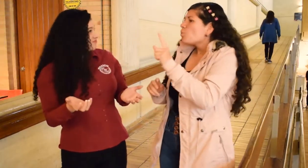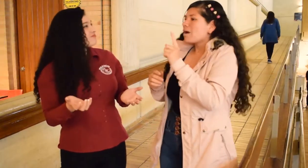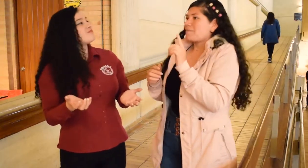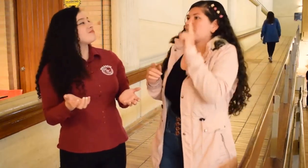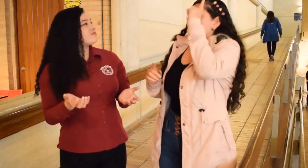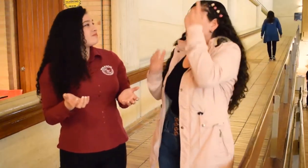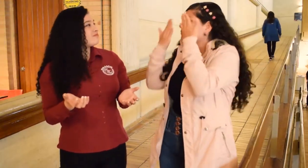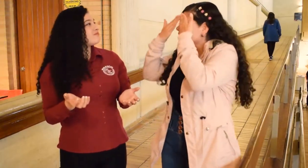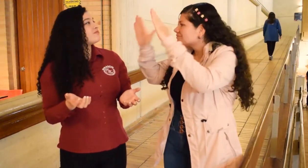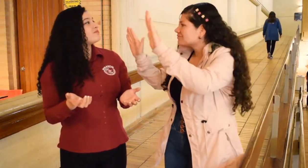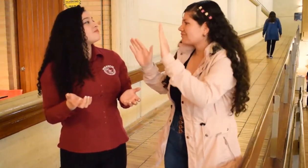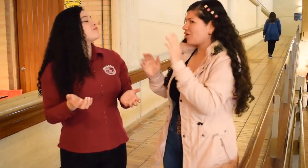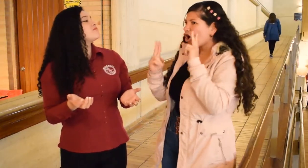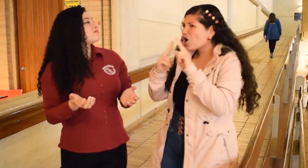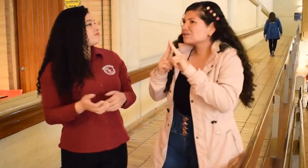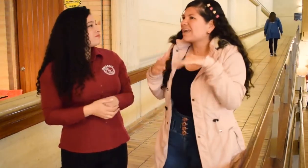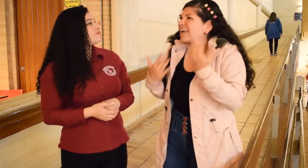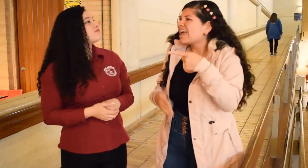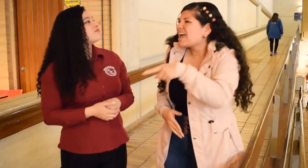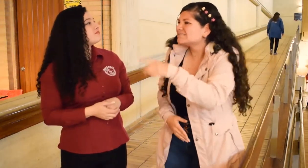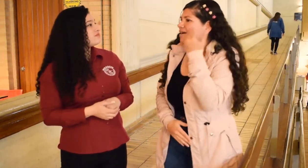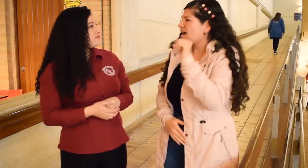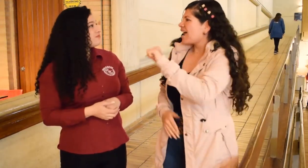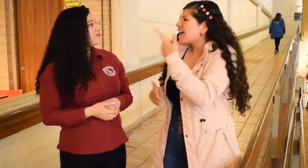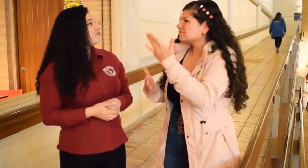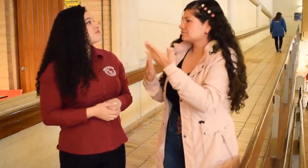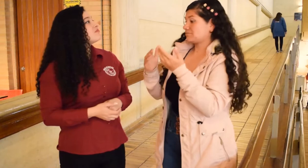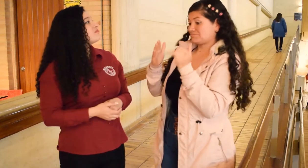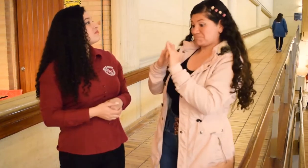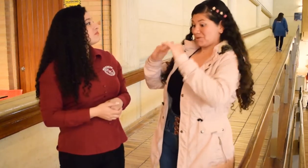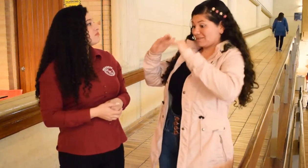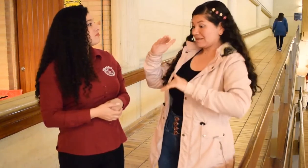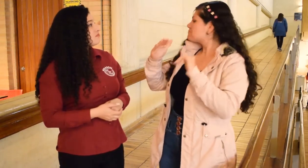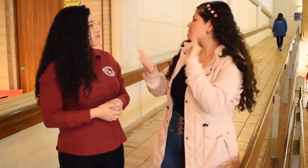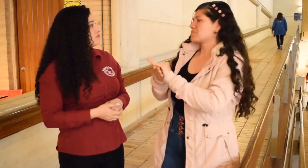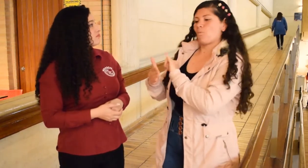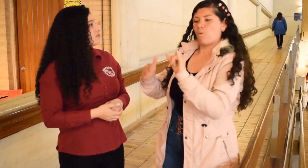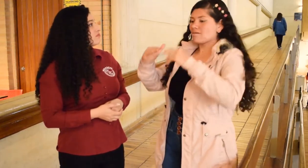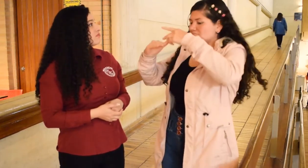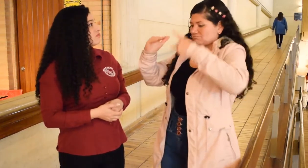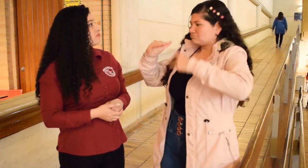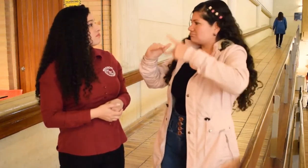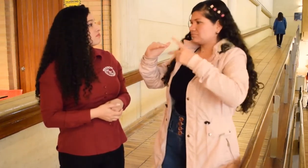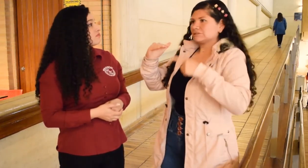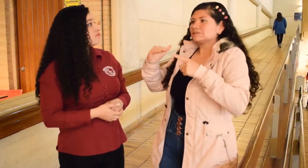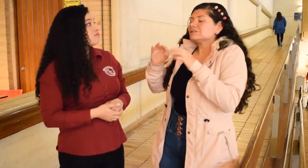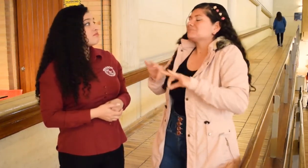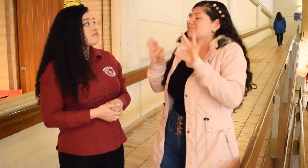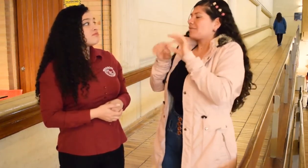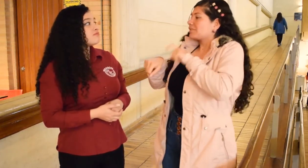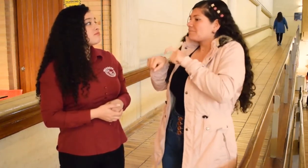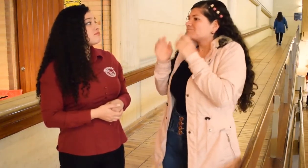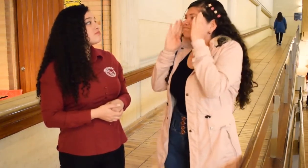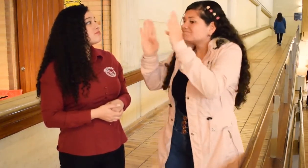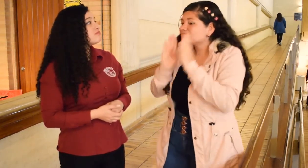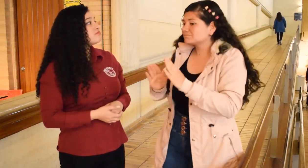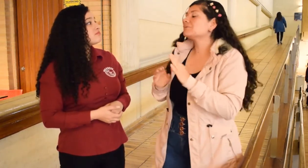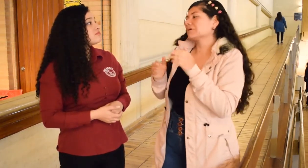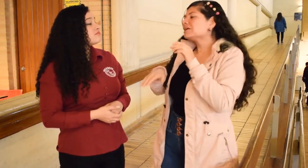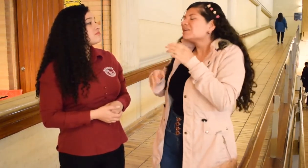importante que empecemos a abrir nuestra mente este tipo de información y contenidos que esto sea más